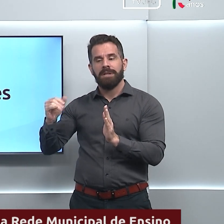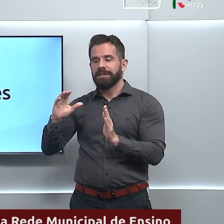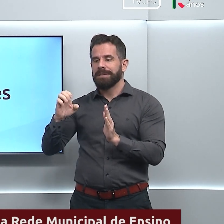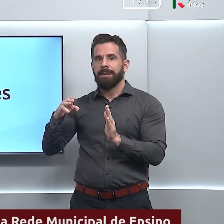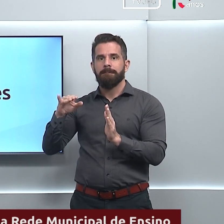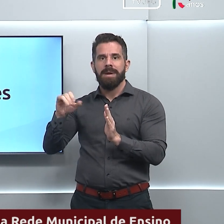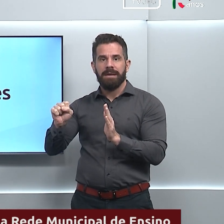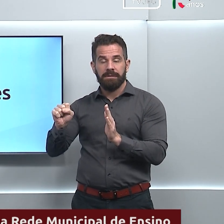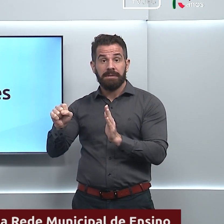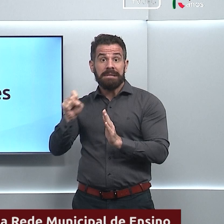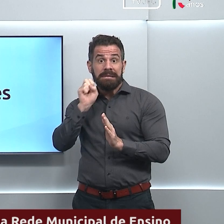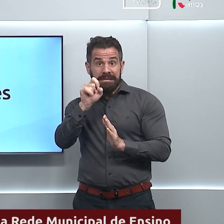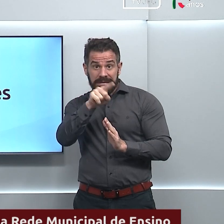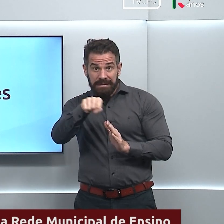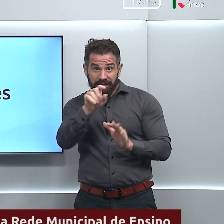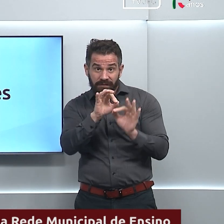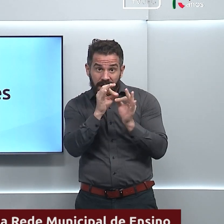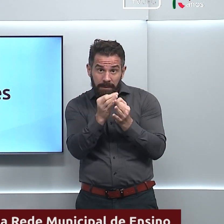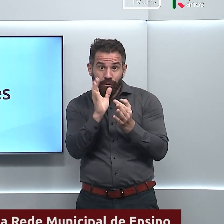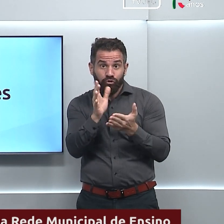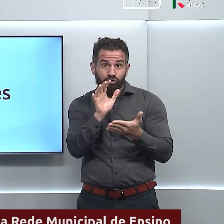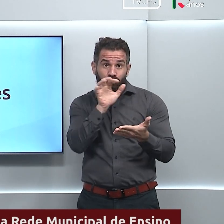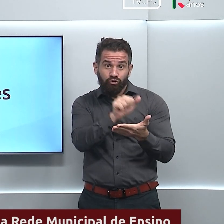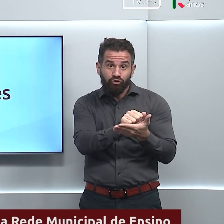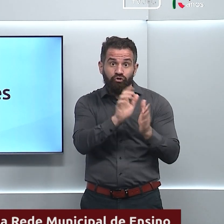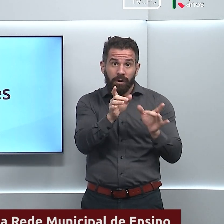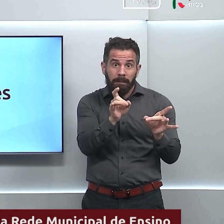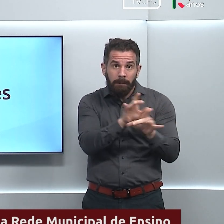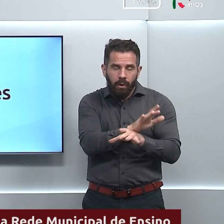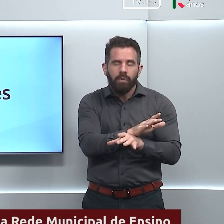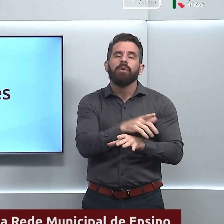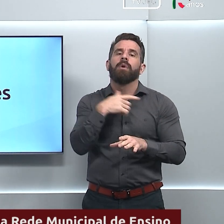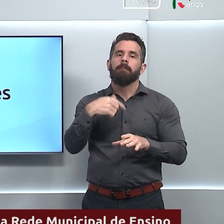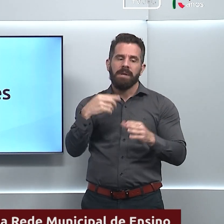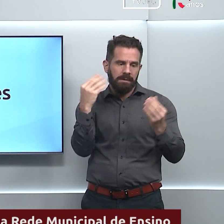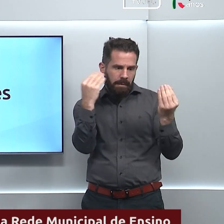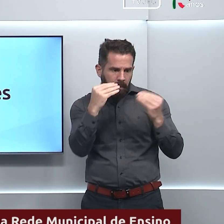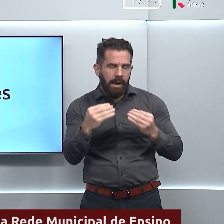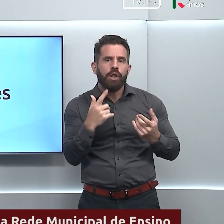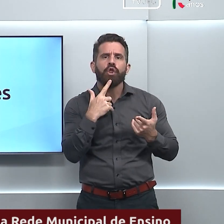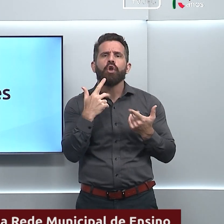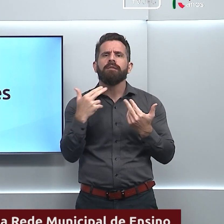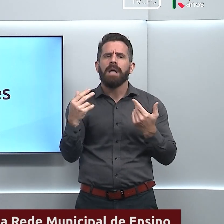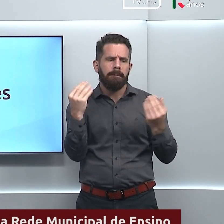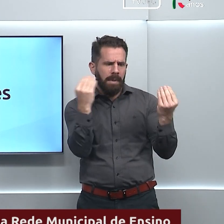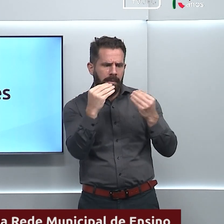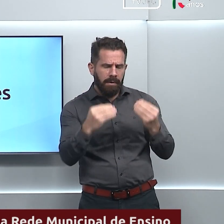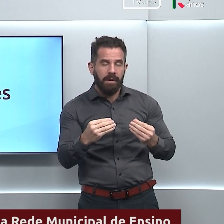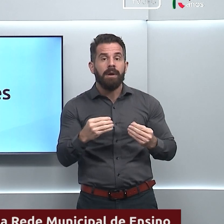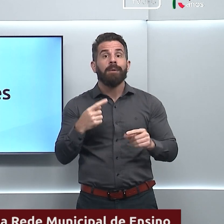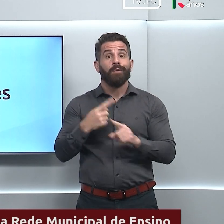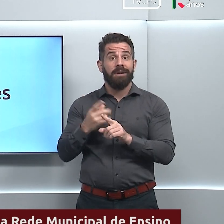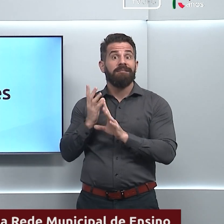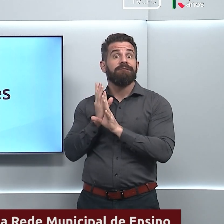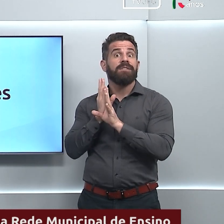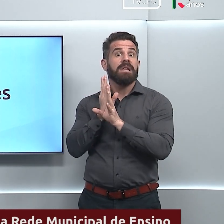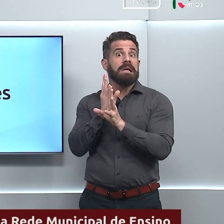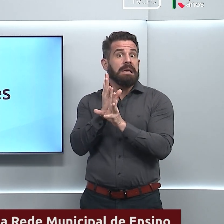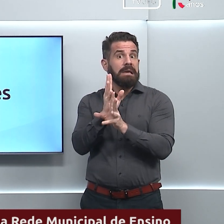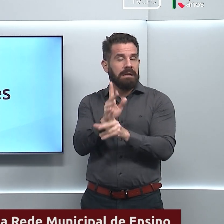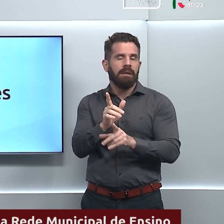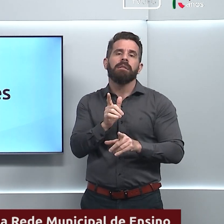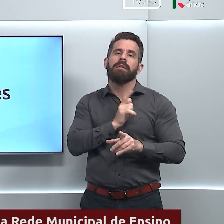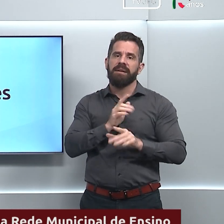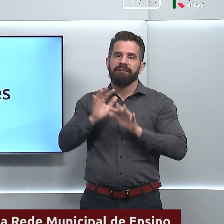que já possuem cadastro e estão aguardando vaga precisam atualizar os dados, já que a fila de espera é encerrada ao final de cada